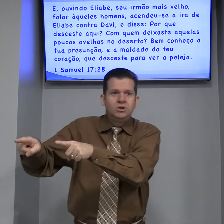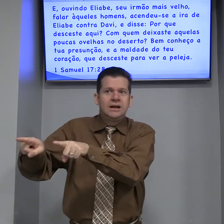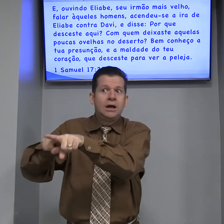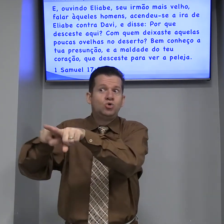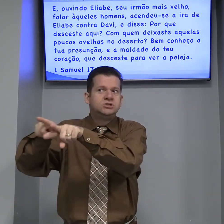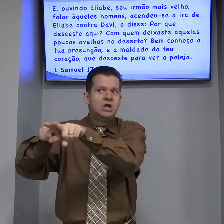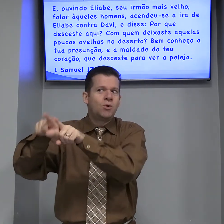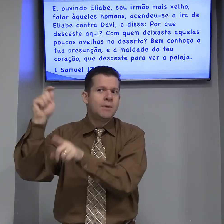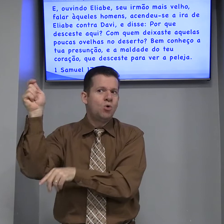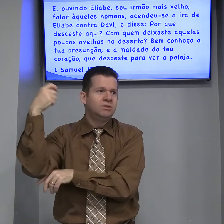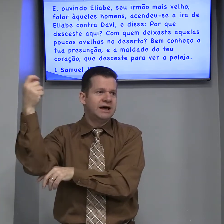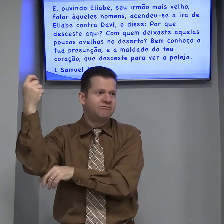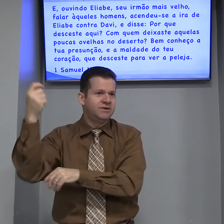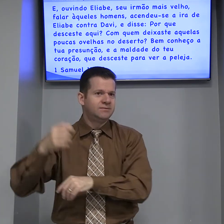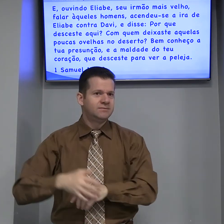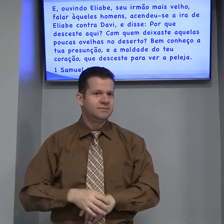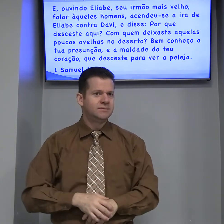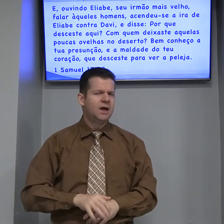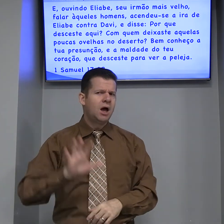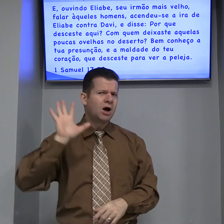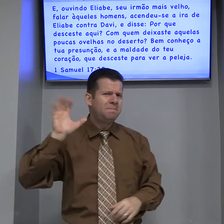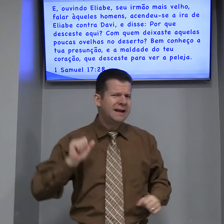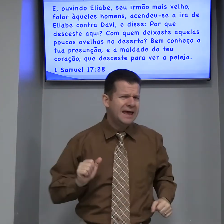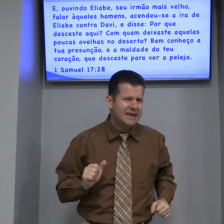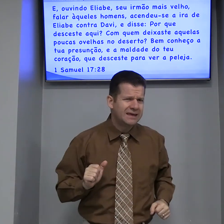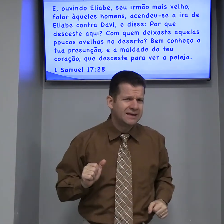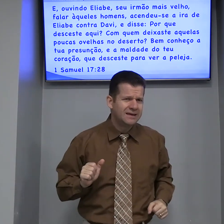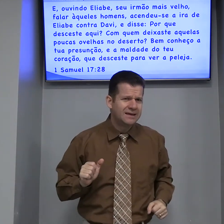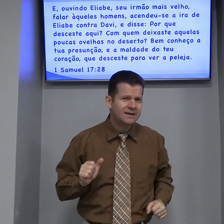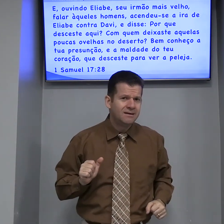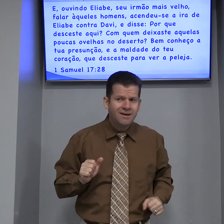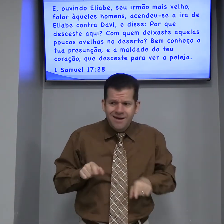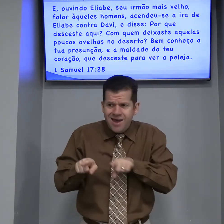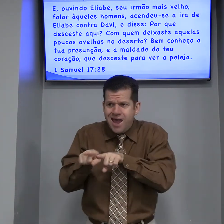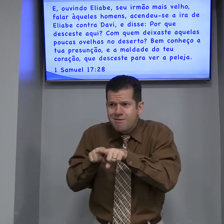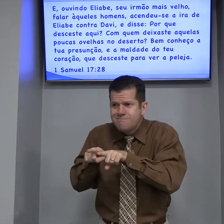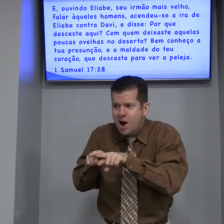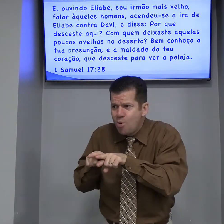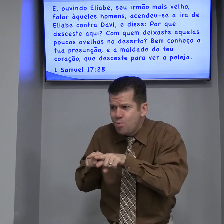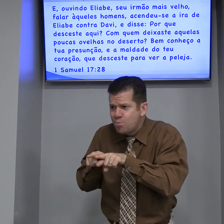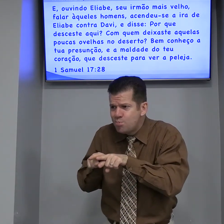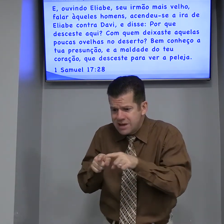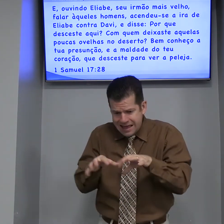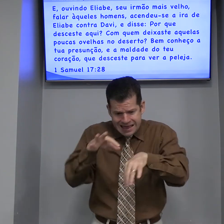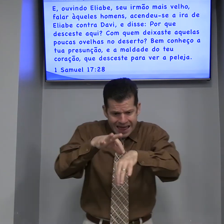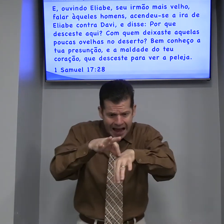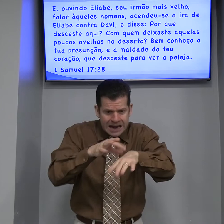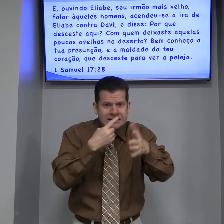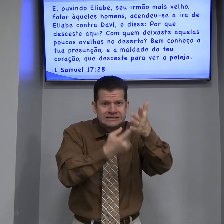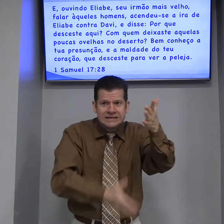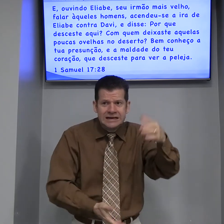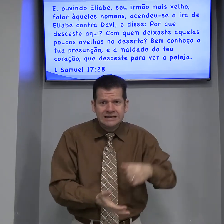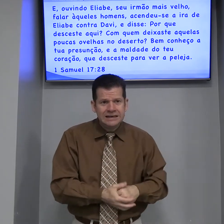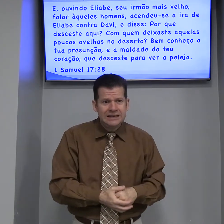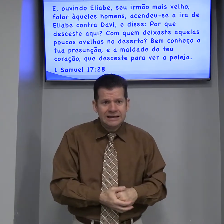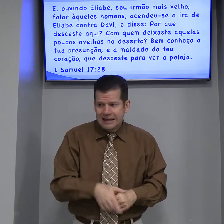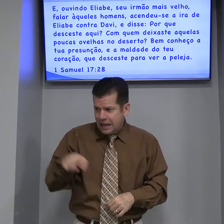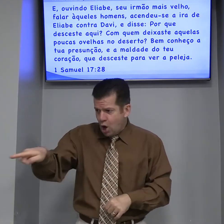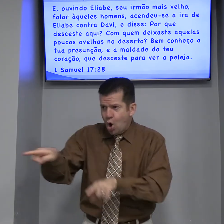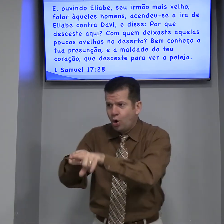Contra o seu irmão Davi. Agora, peraí. Irmão, carne e sangue. O